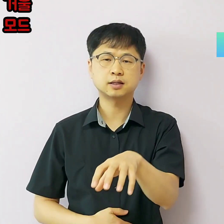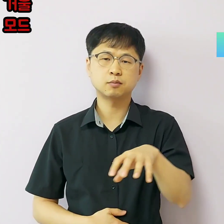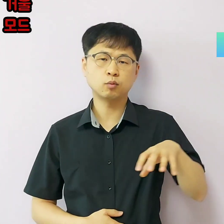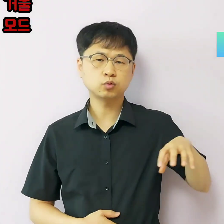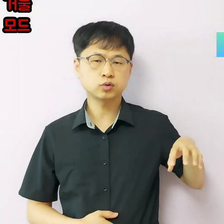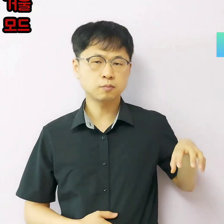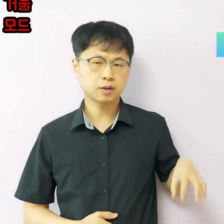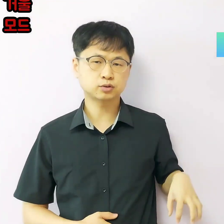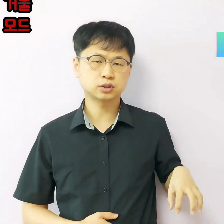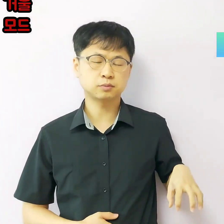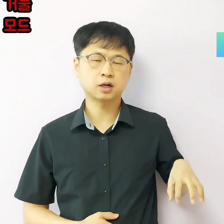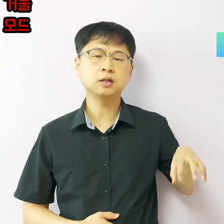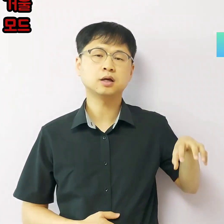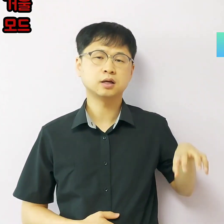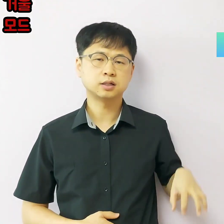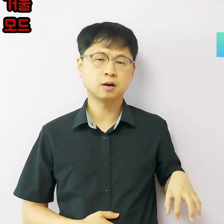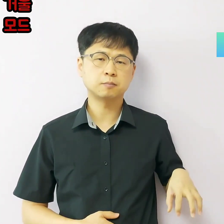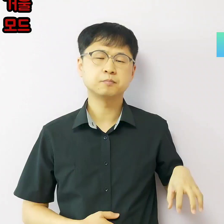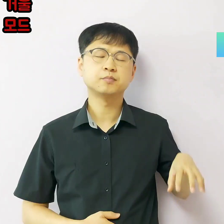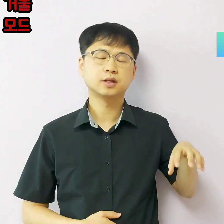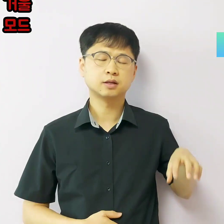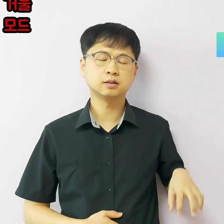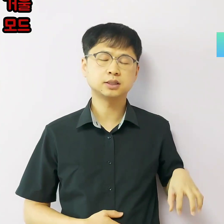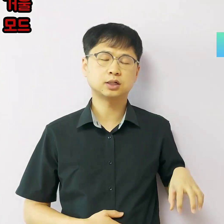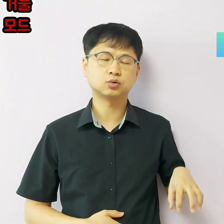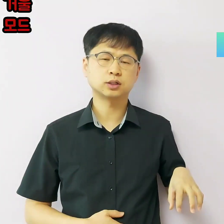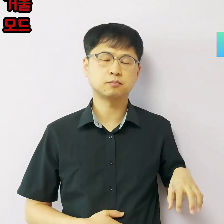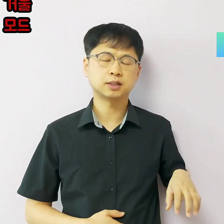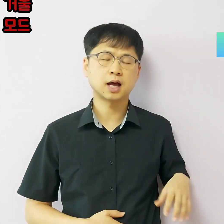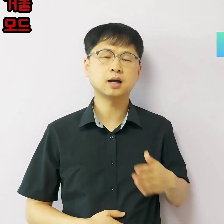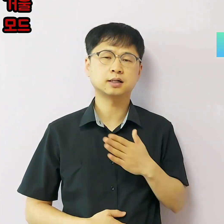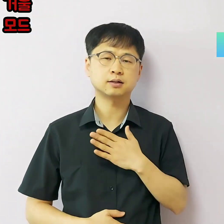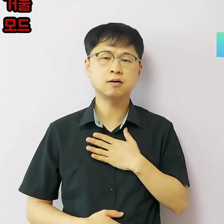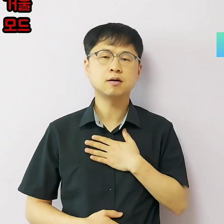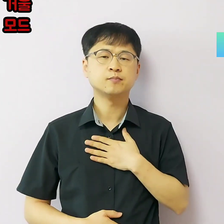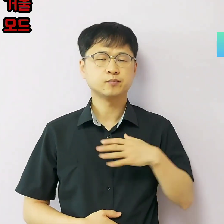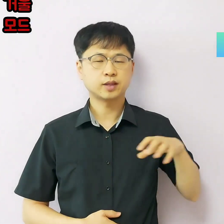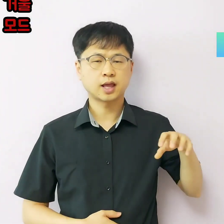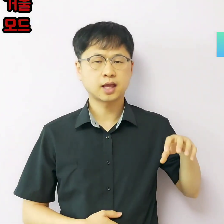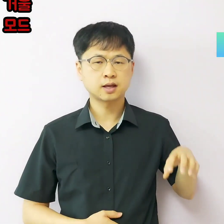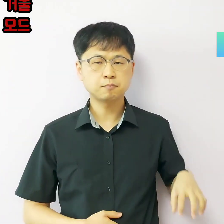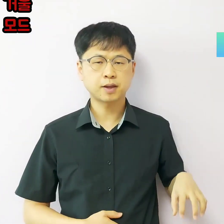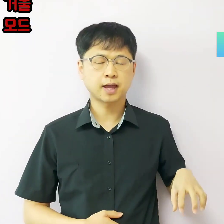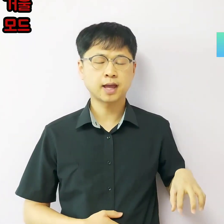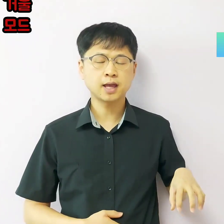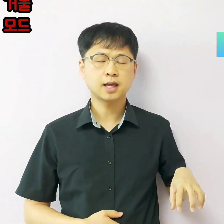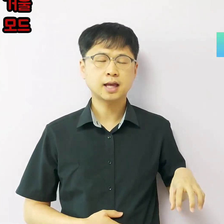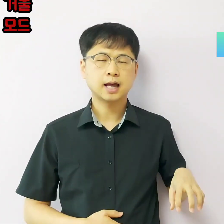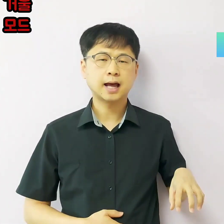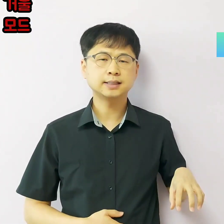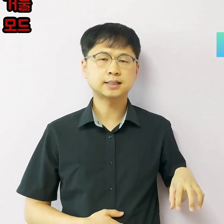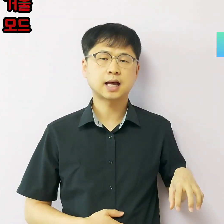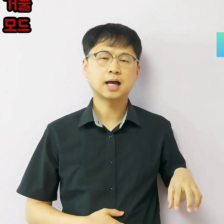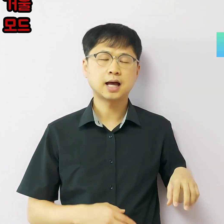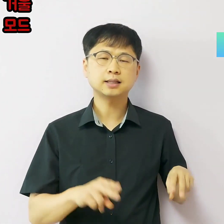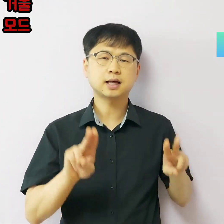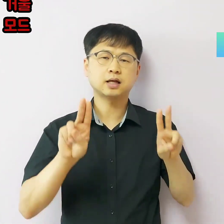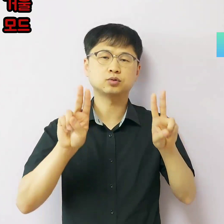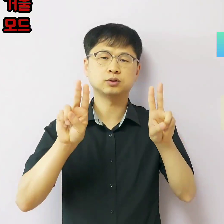내 몸통 옆에 해주시면 옆, 곁이란 수어가 됩니다. 그래서 내 옆에 앉아, 앉다라는